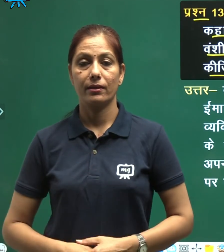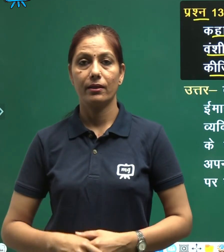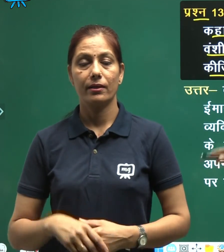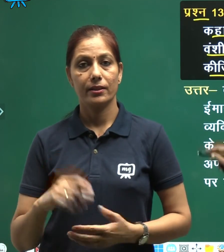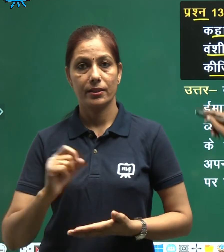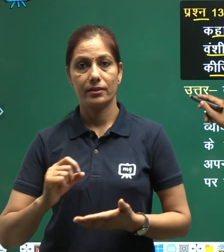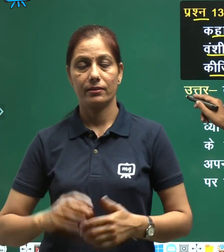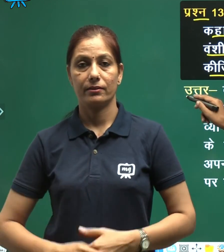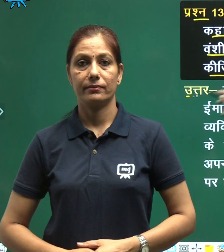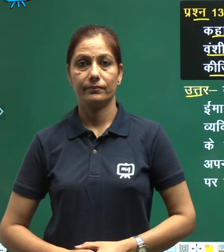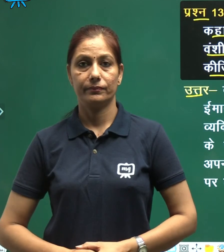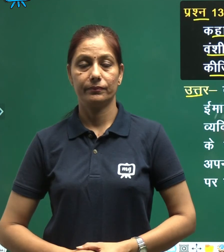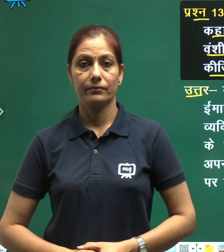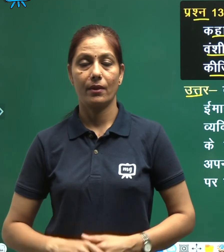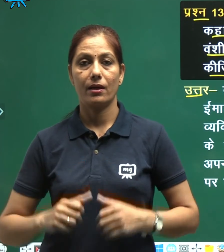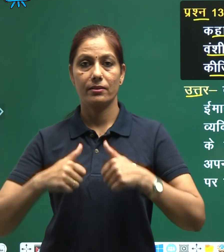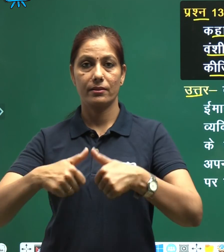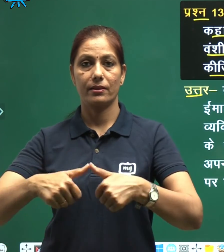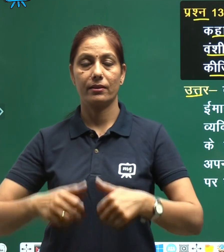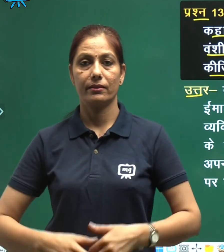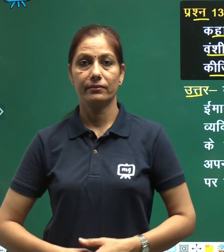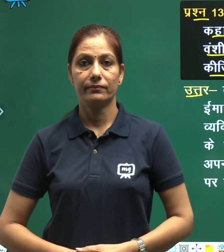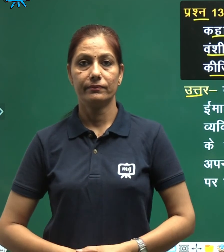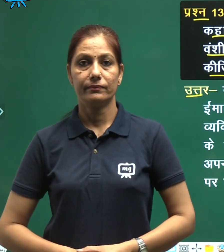कीजिए। उत्तर है